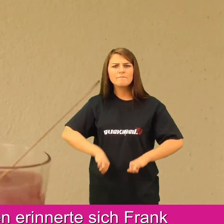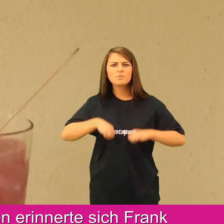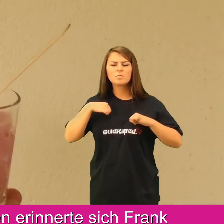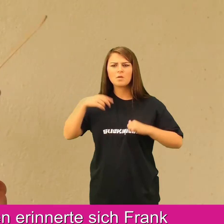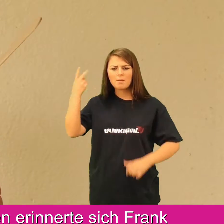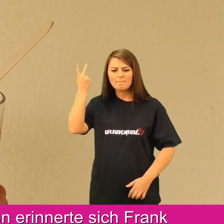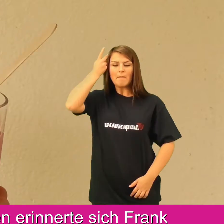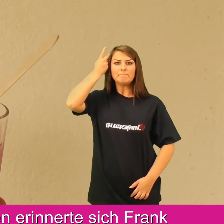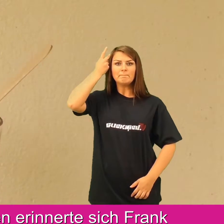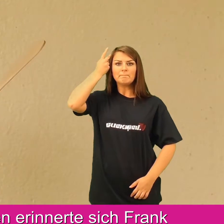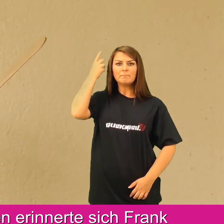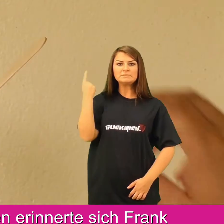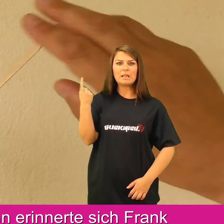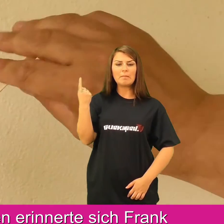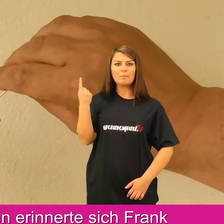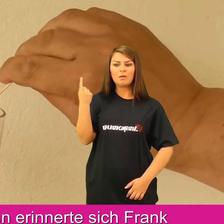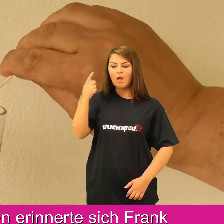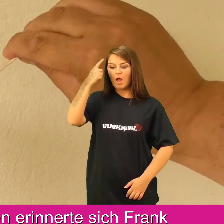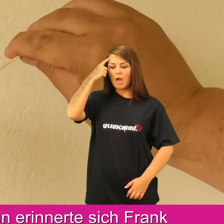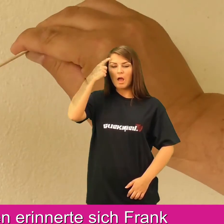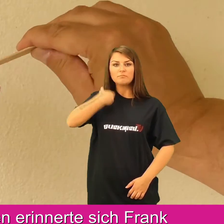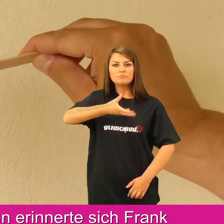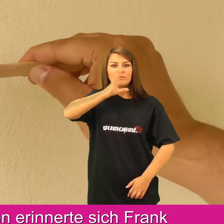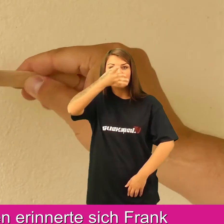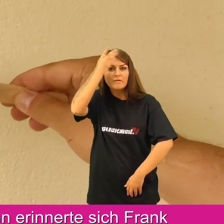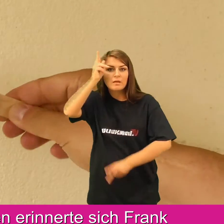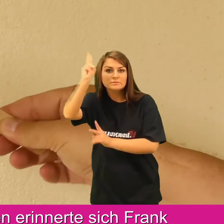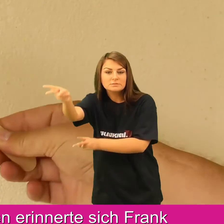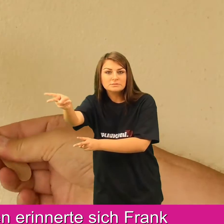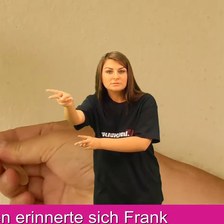Erst am nächsten Morgen erinnerte sich Frank Epperson an seine Limonade.